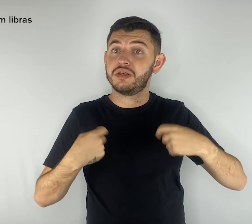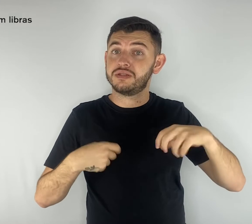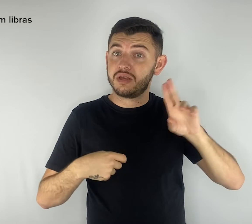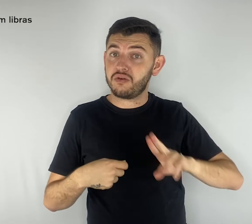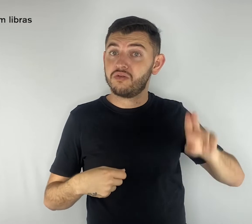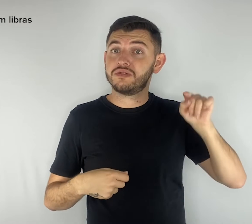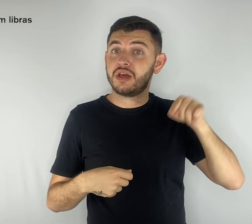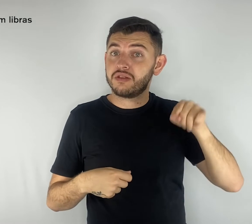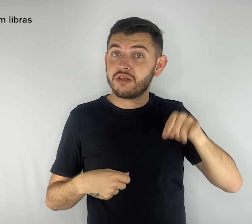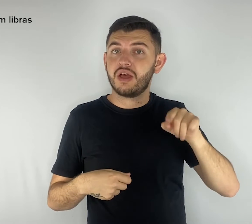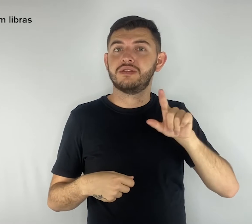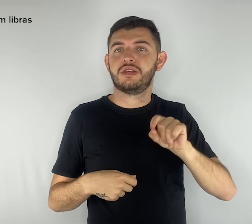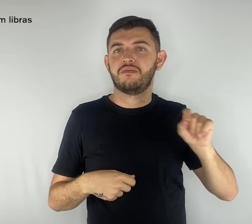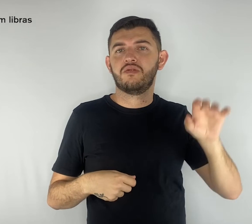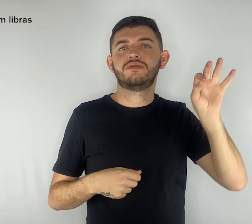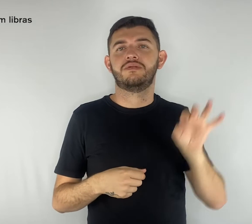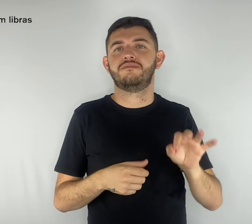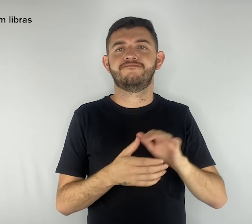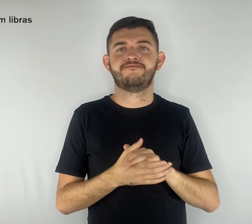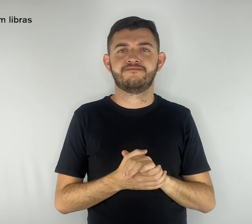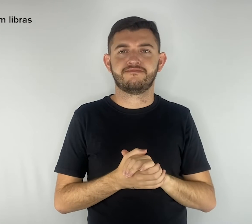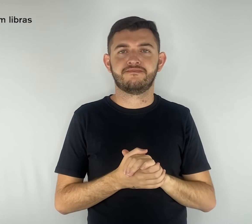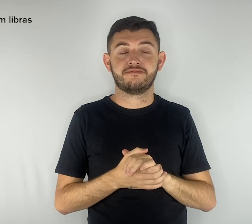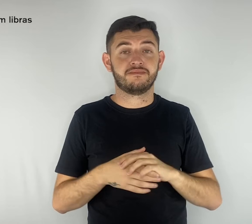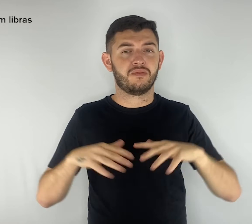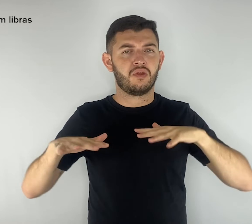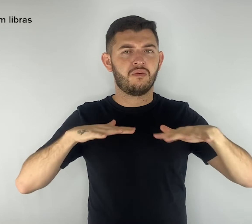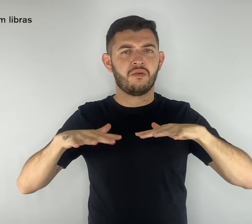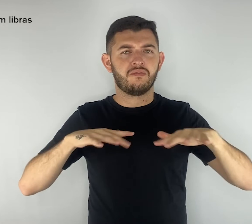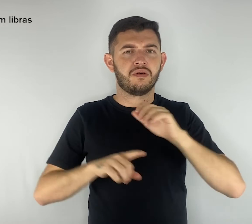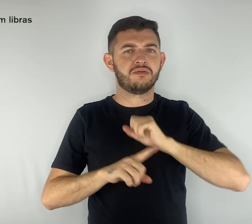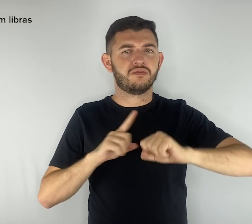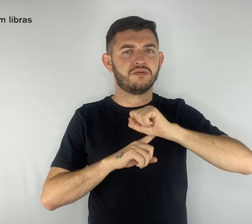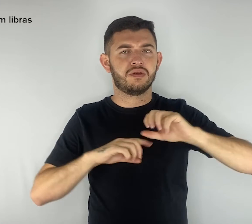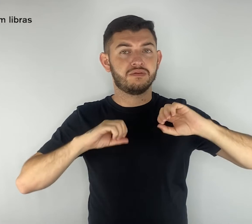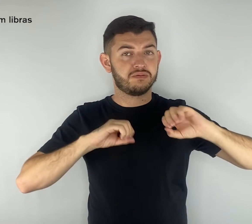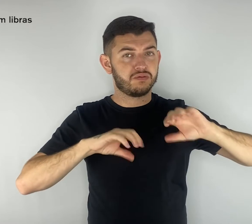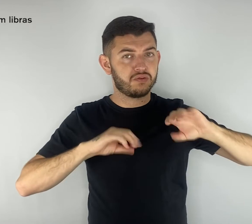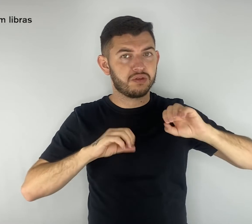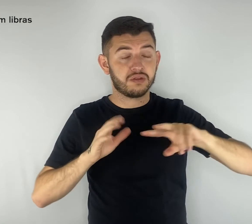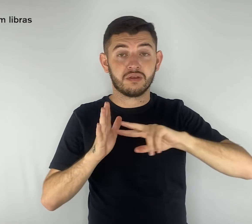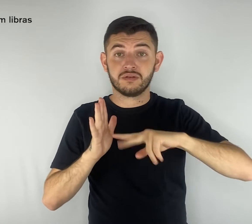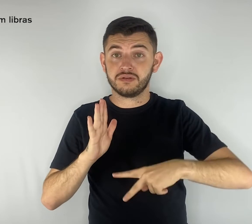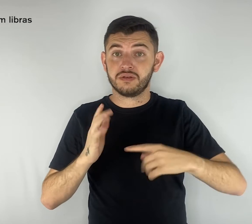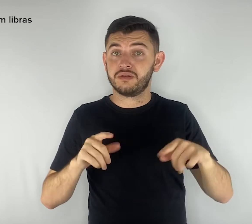sido aplicada na íntegra. Os movimentos sociais, educacionais e sindicais e